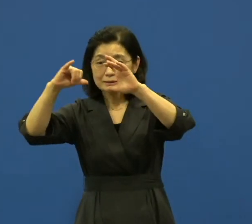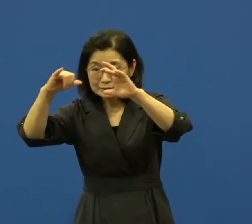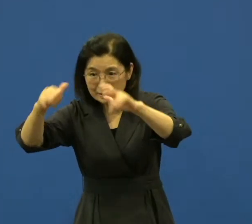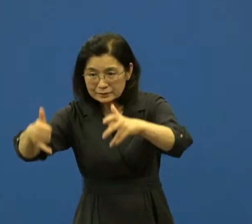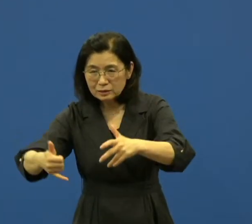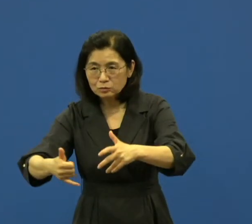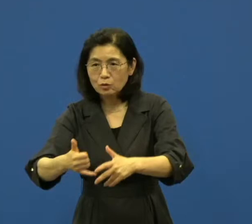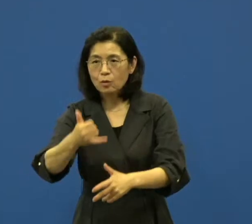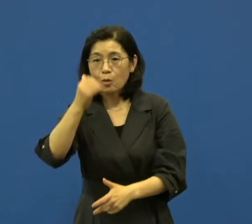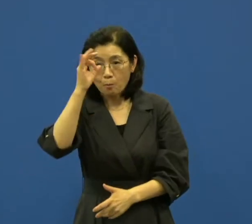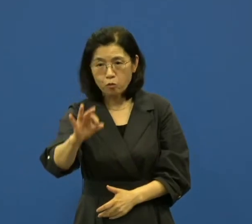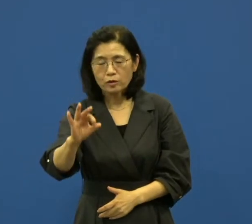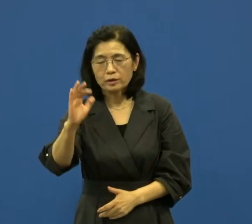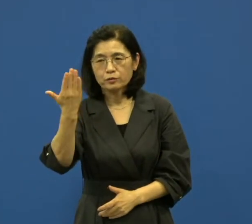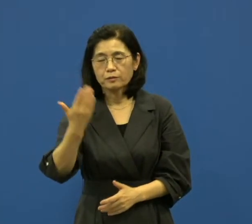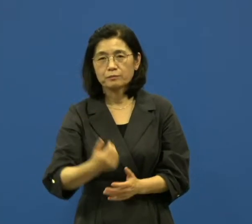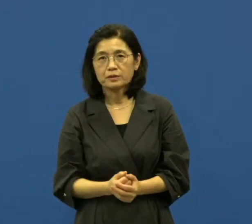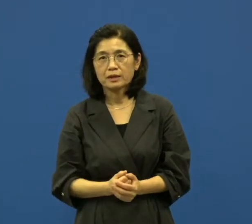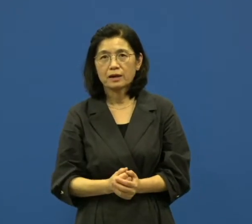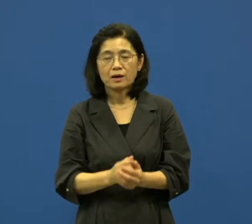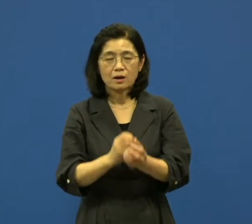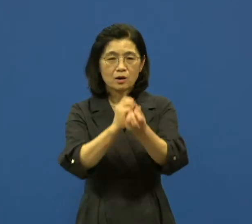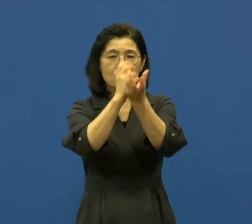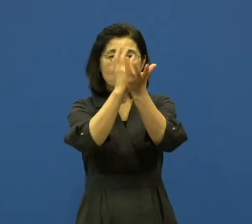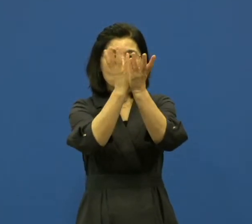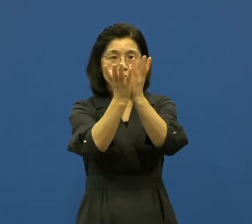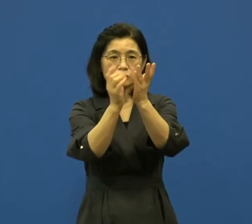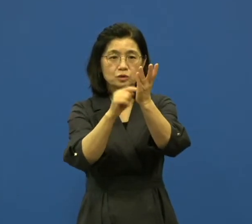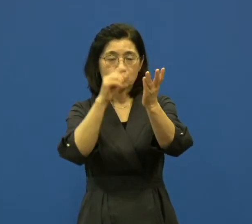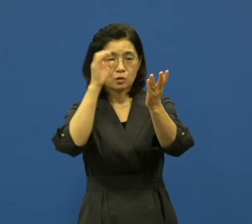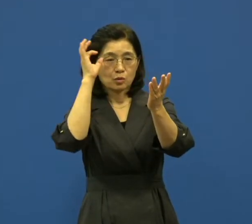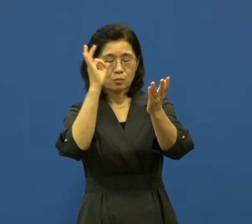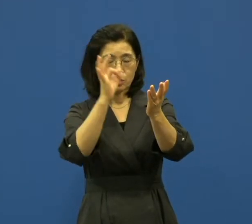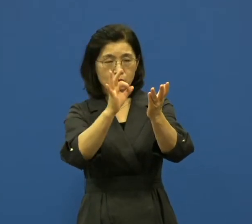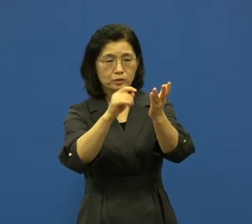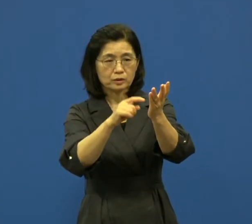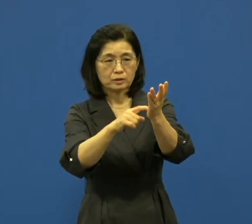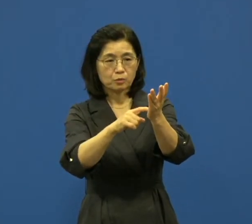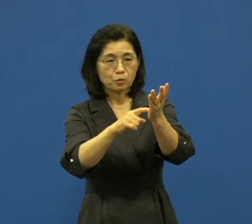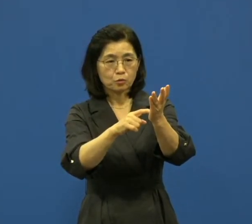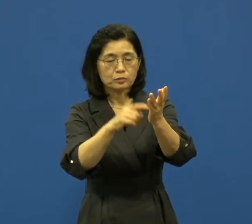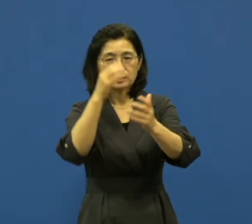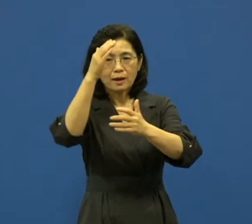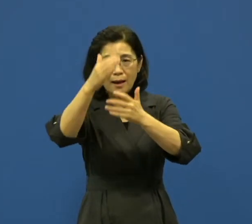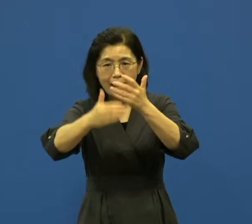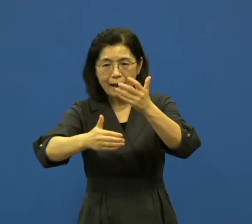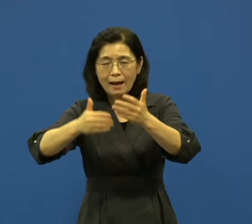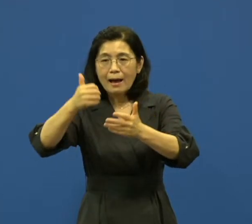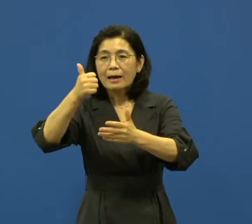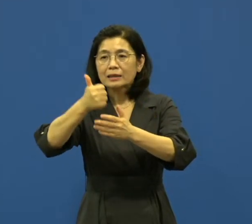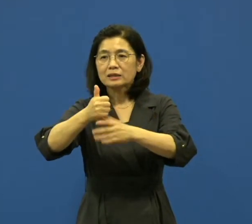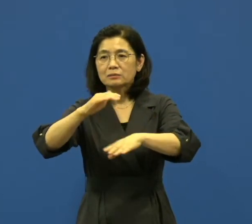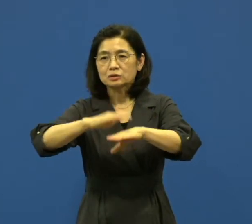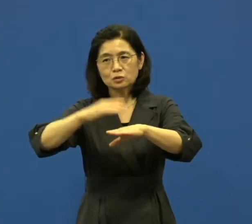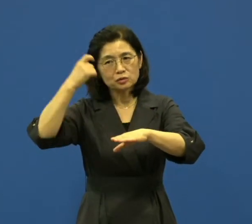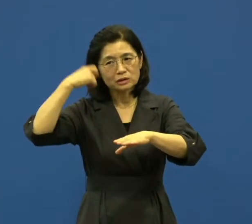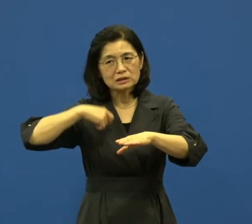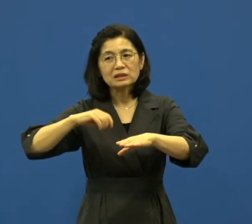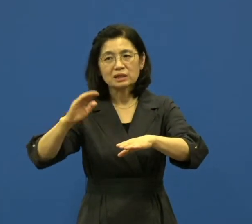여러분 꽃을 보면서도 우리는 초월자를 만나요. 저는 자주 그런 걸 들어요.